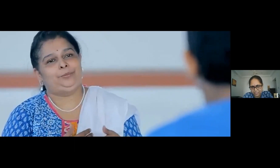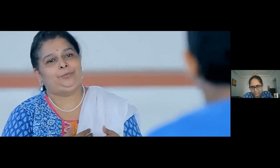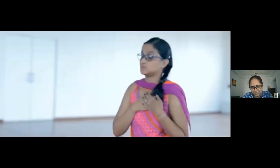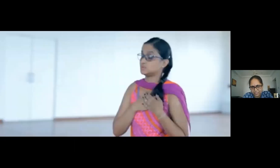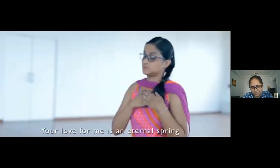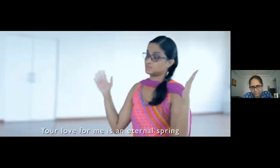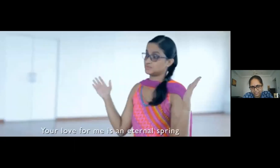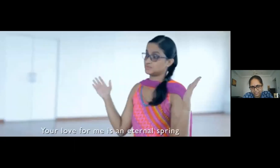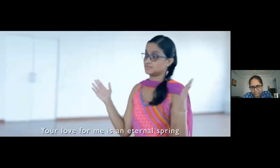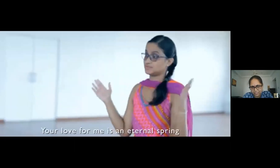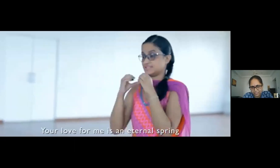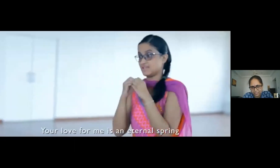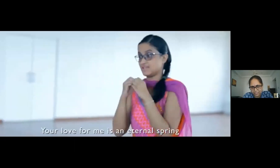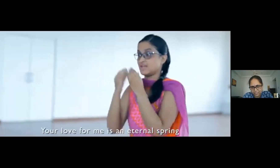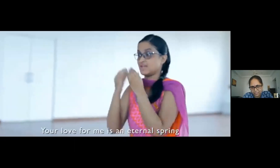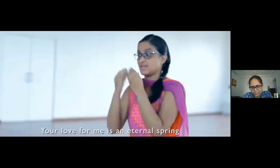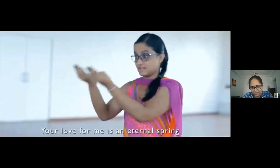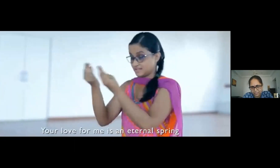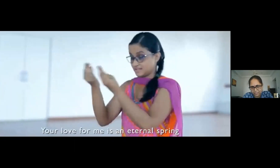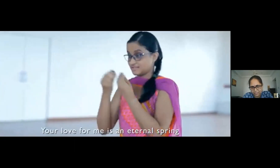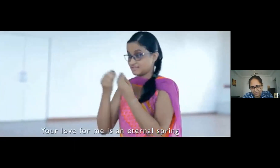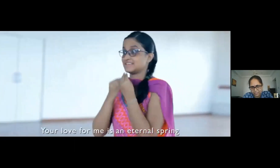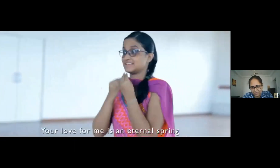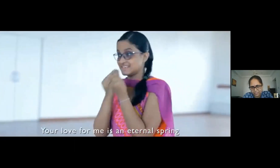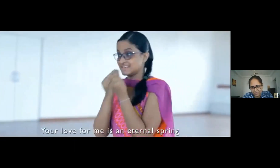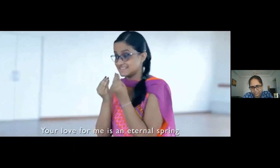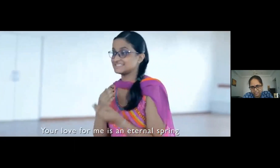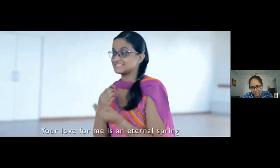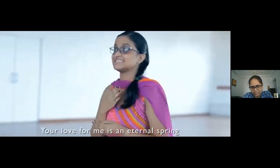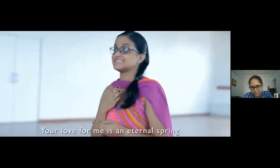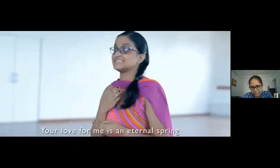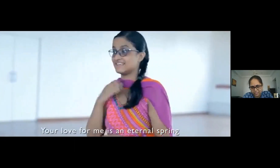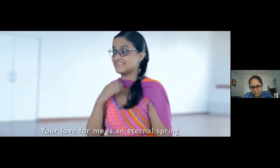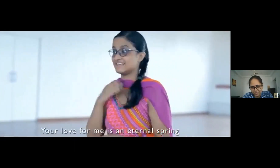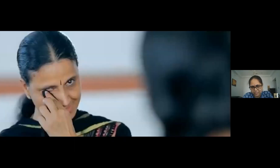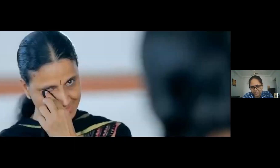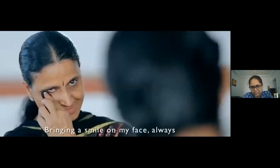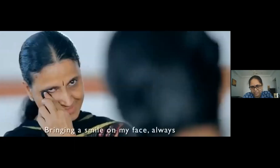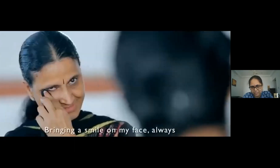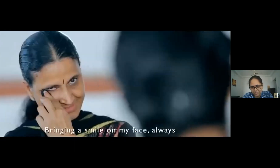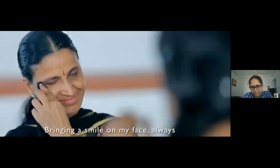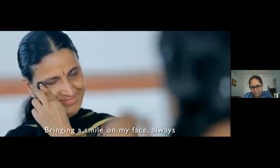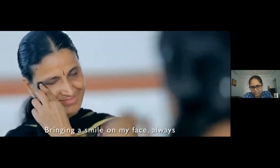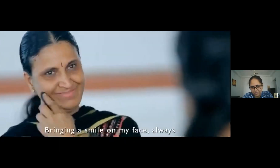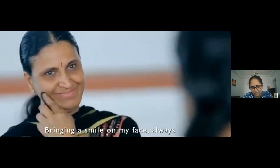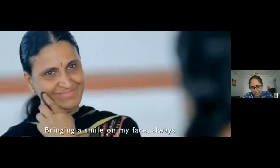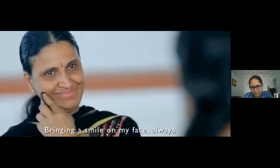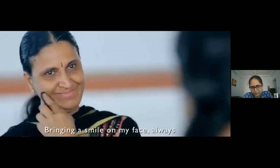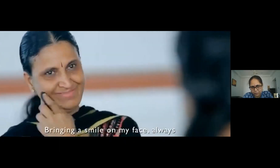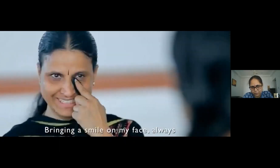ತುಂಬು ಪ್ರೀತಿಯ ಚಿಲುಮೆಯ ಹರಿಸಿ ನನ್ನ ಮುಖದಲ್ಲಿ ನಗುವನ್ನು